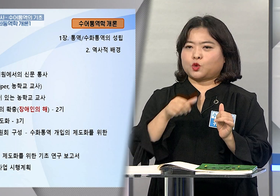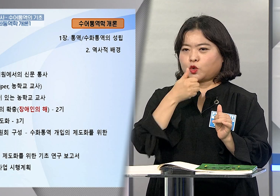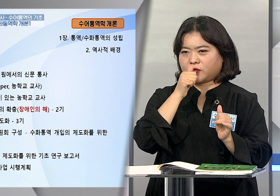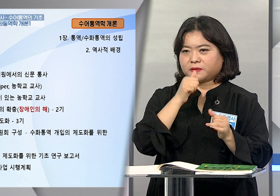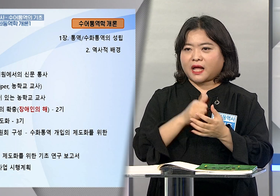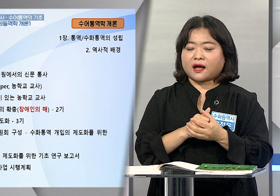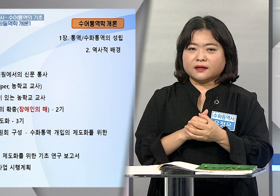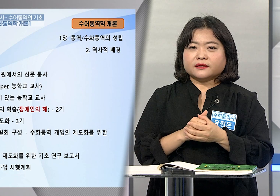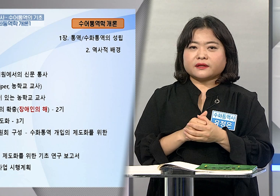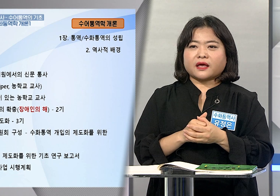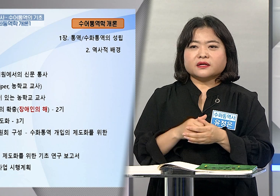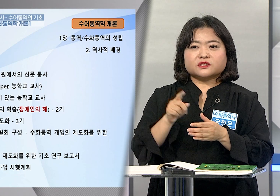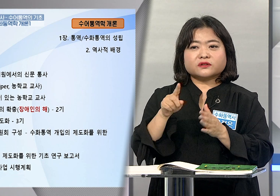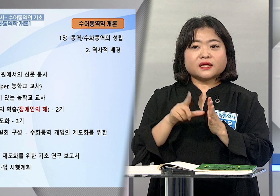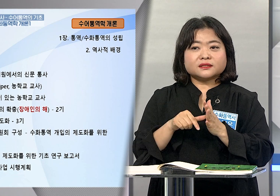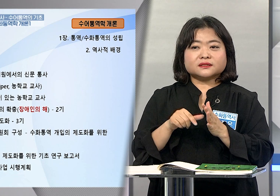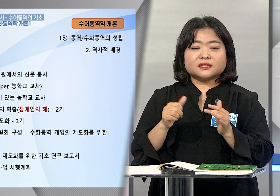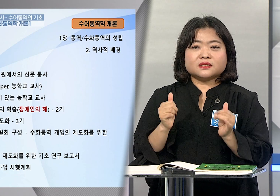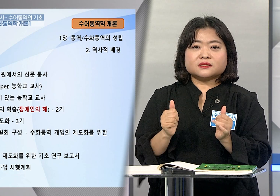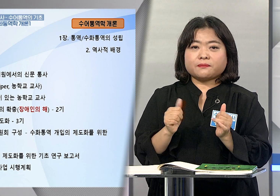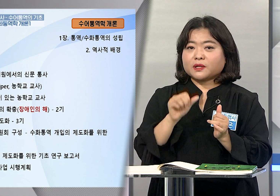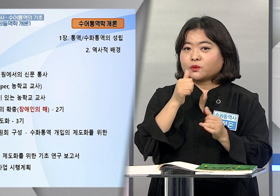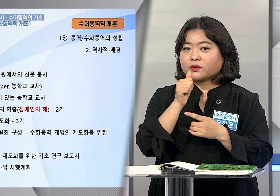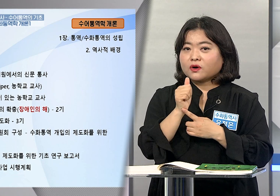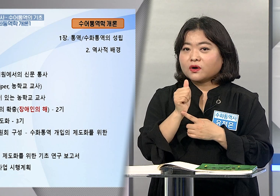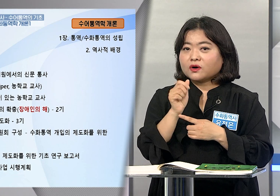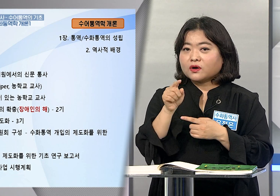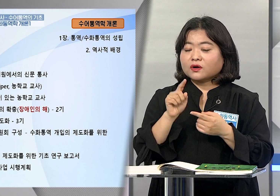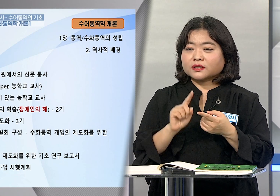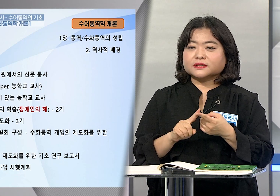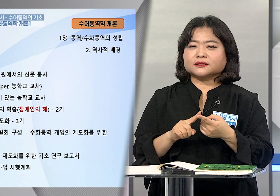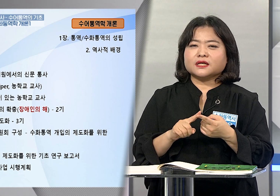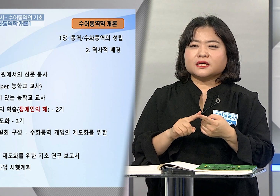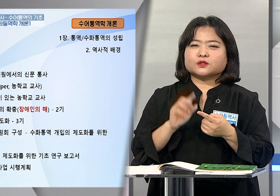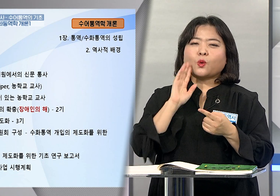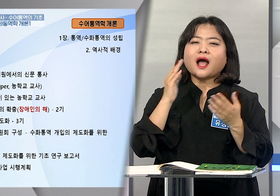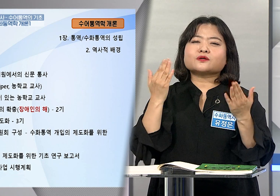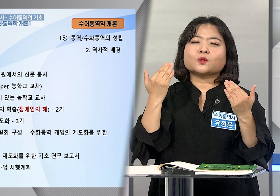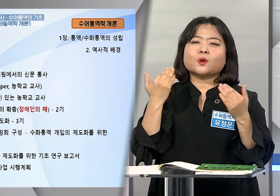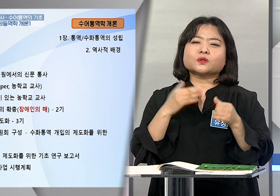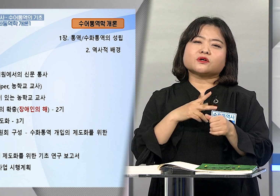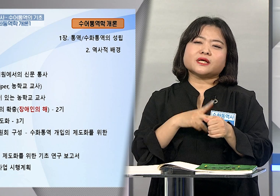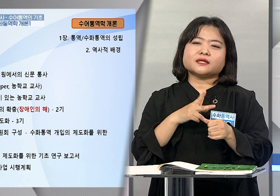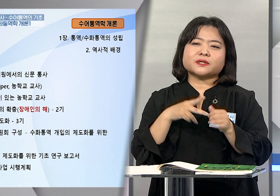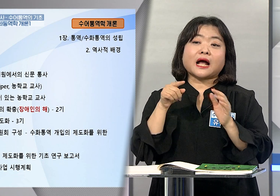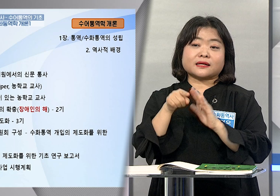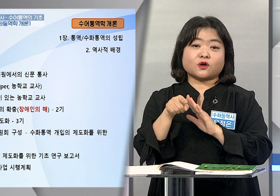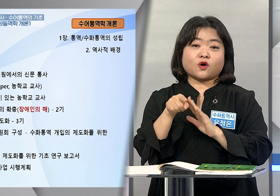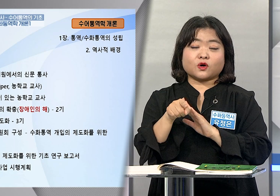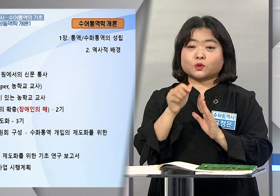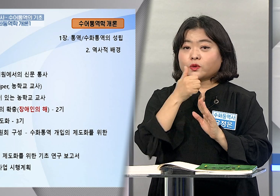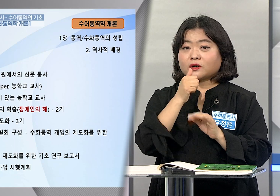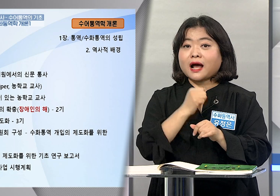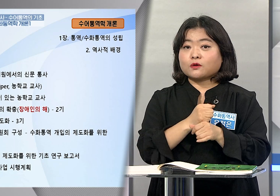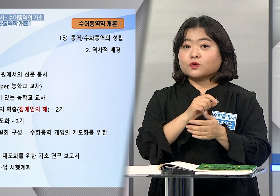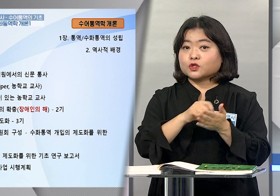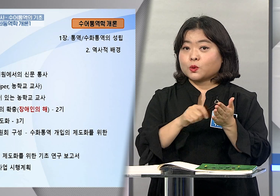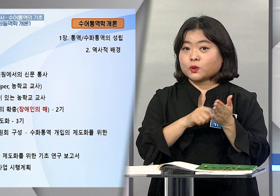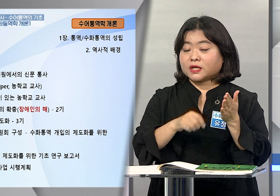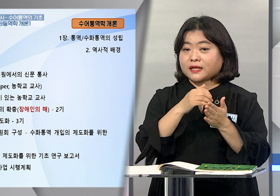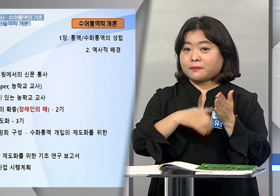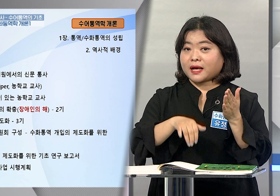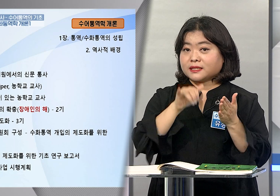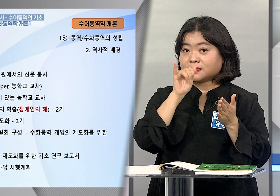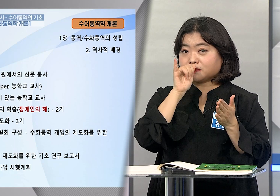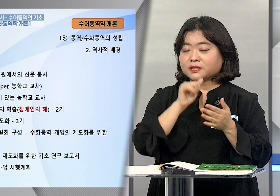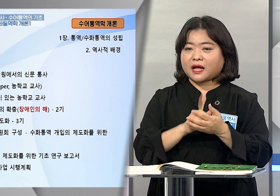재판 통역입니다. 네, 저 때는 이 재판 통역은 농학교 선생님이 가서 통역을 한 걸로